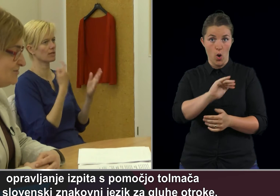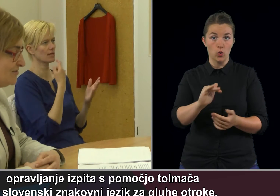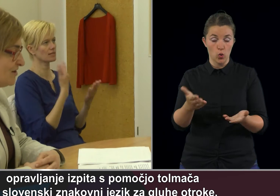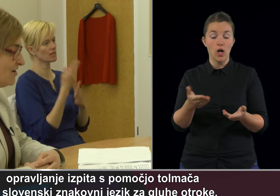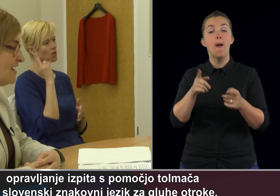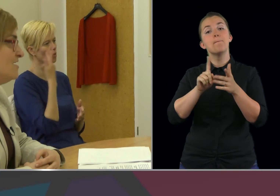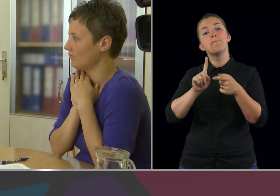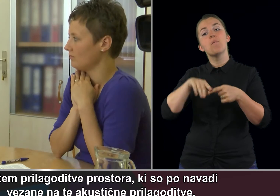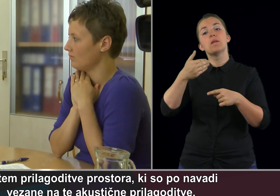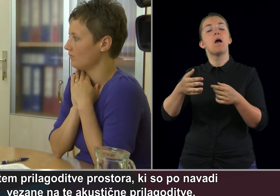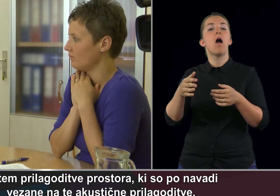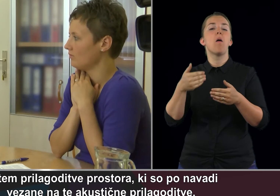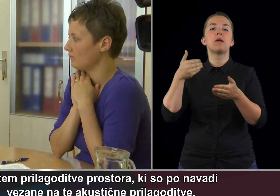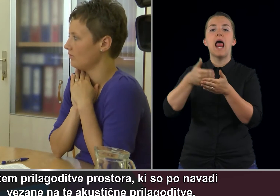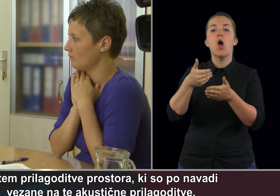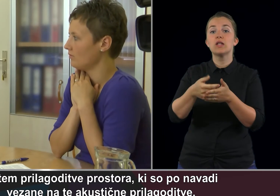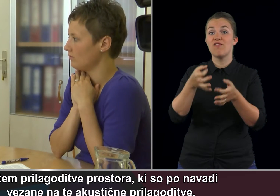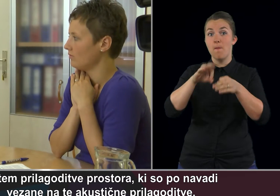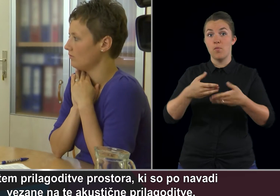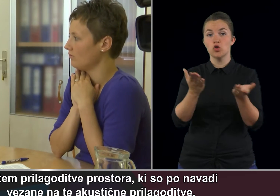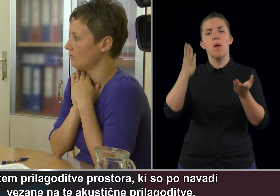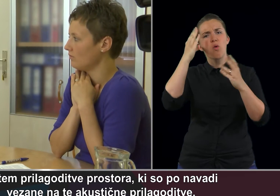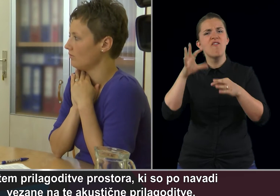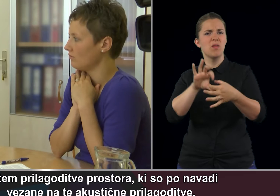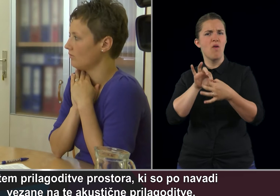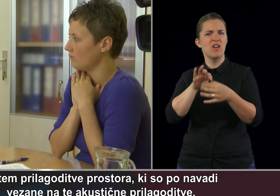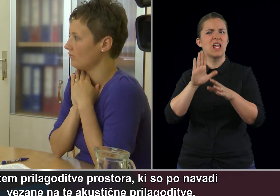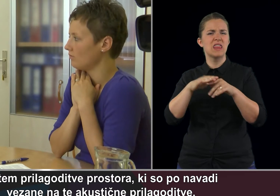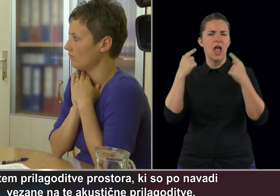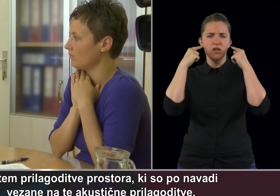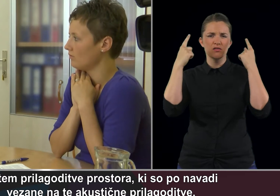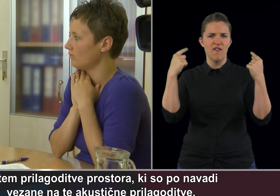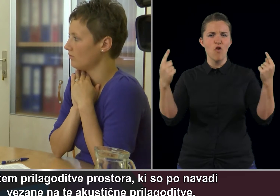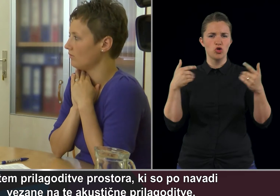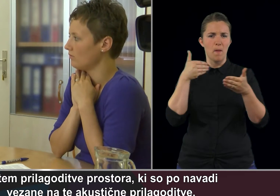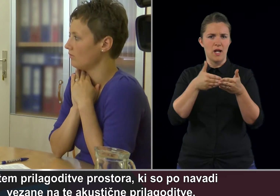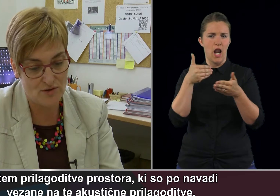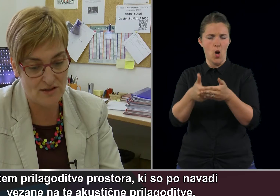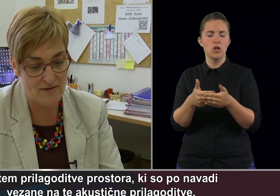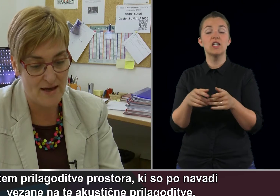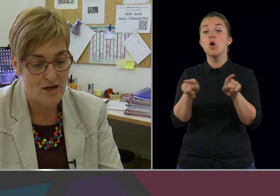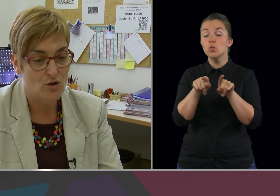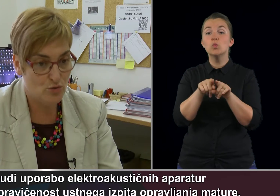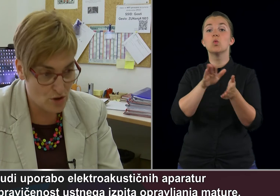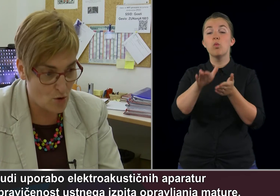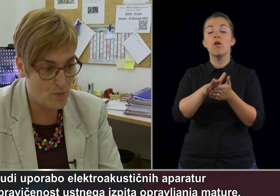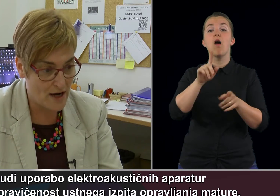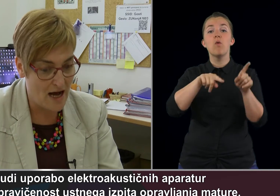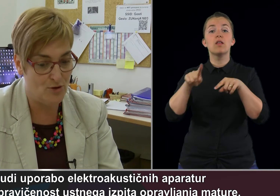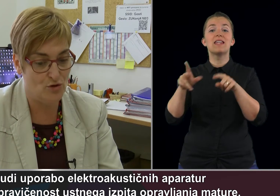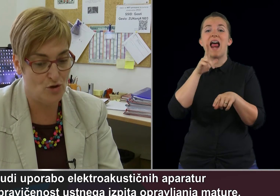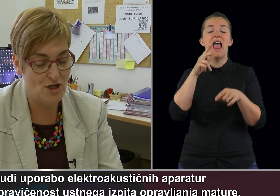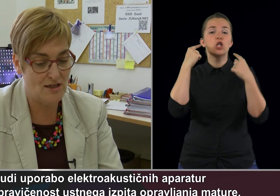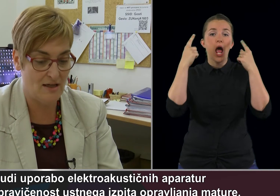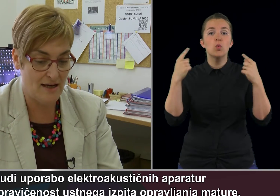za gluhe otroke, potem prilagoditve prostora, ki so ponavadi vezane na te akustične prilagoditve, tudi